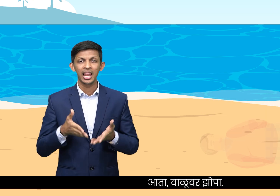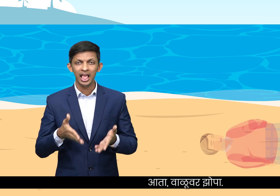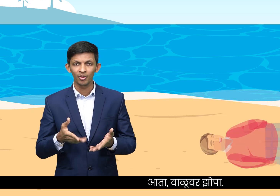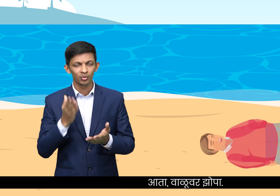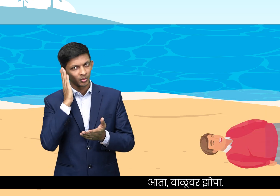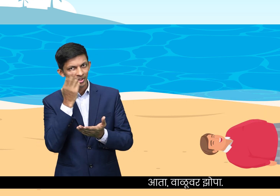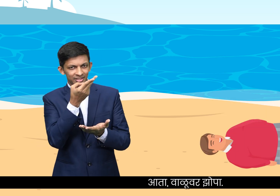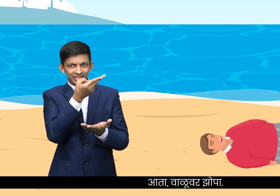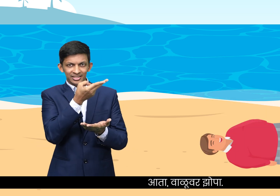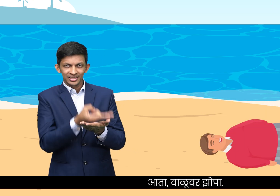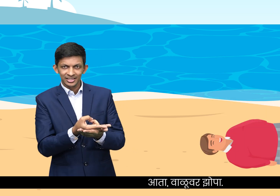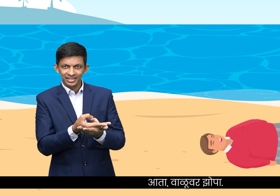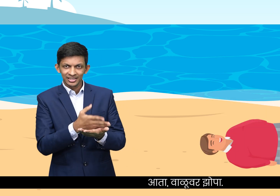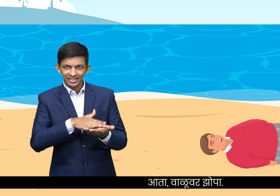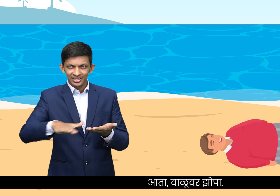आता वाळूवर झोपा.